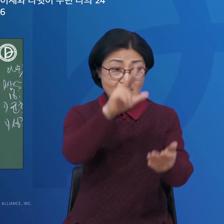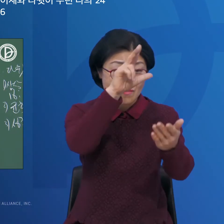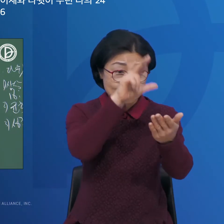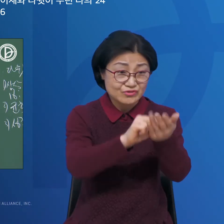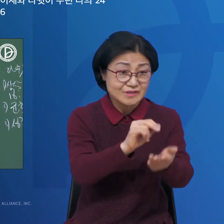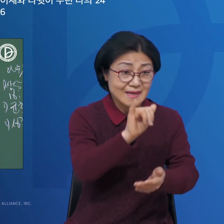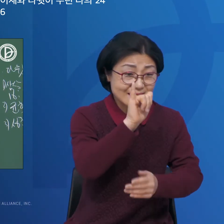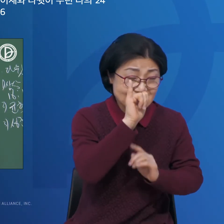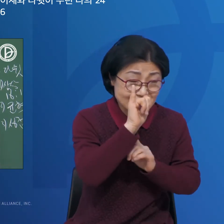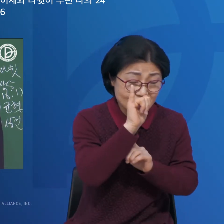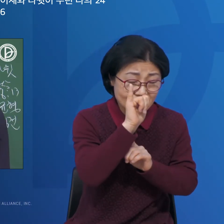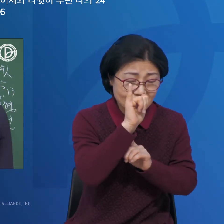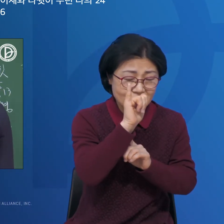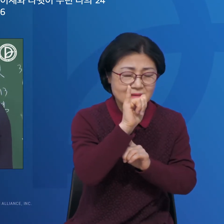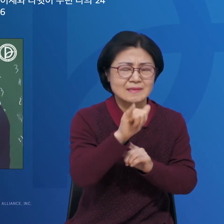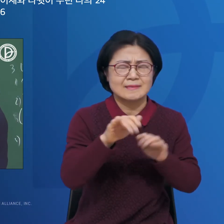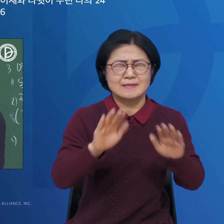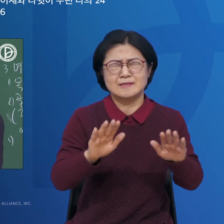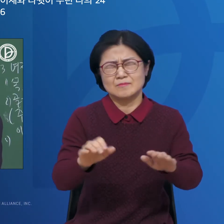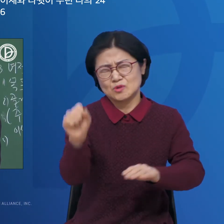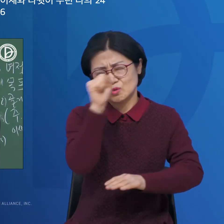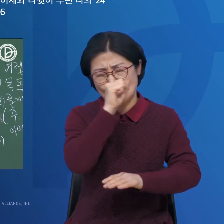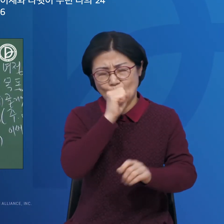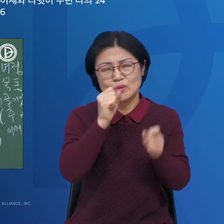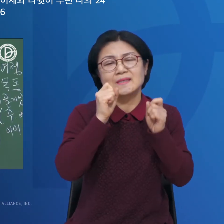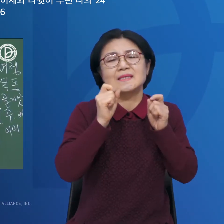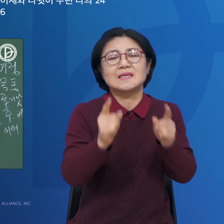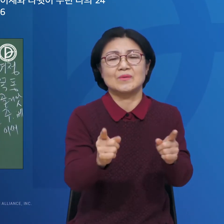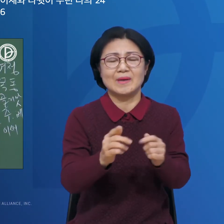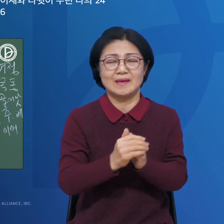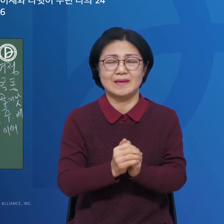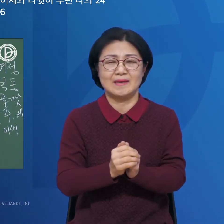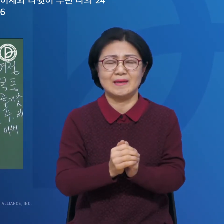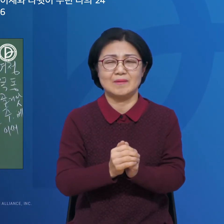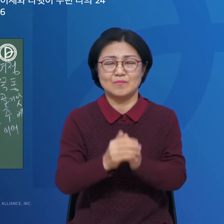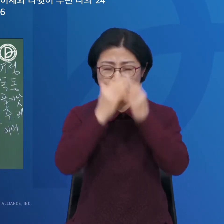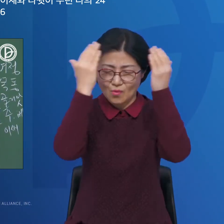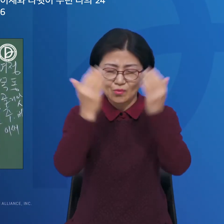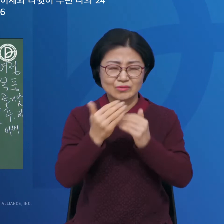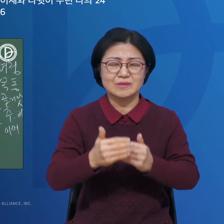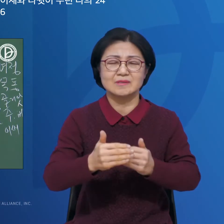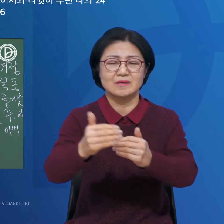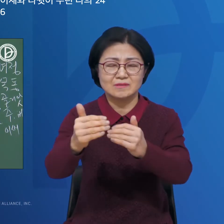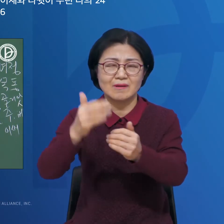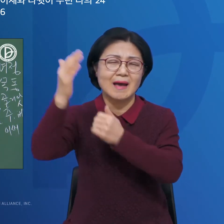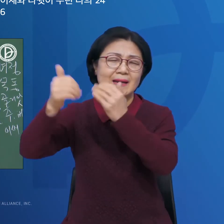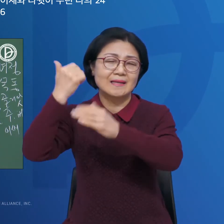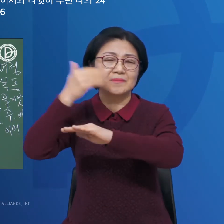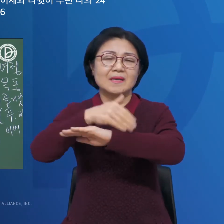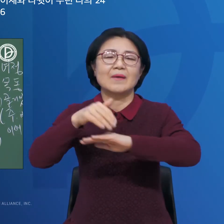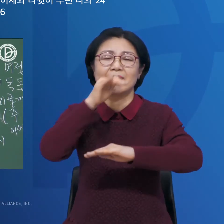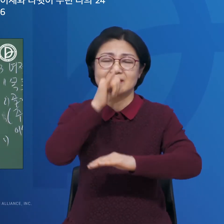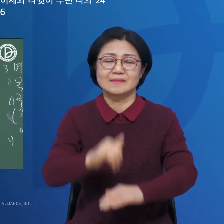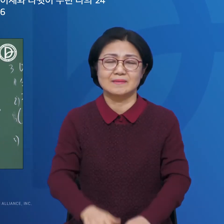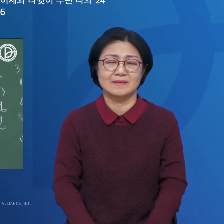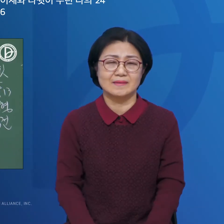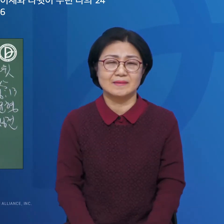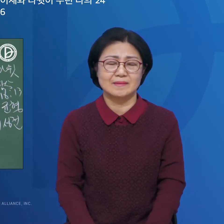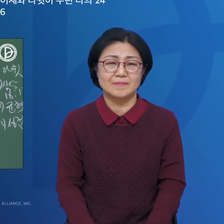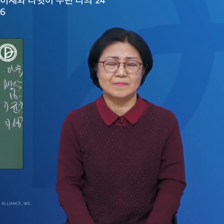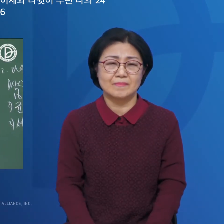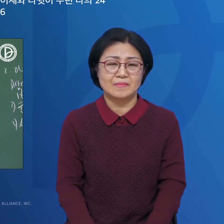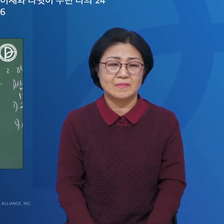your journey, do you have a problem? Then it's the most prime time for you. 내가 지금 왜 이렇게 어려울까? 내 인생의